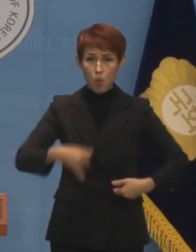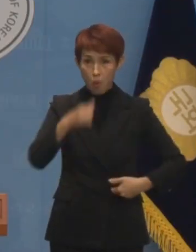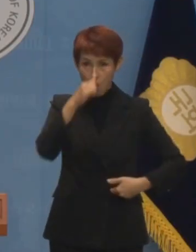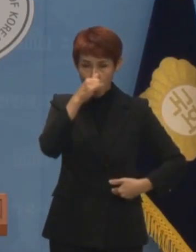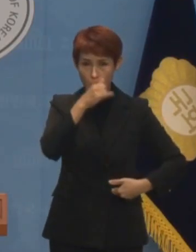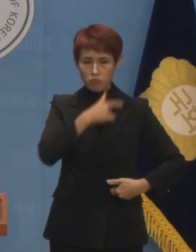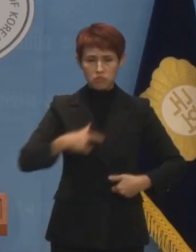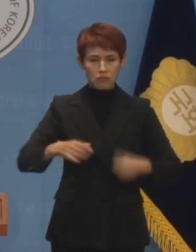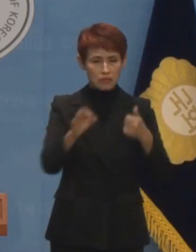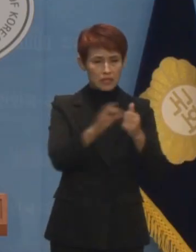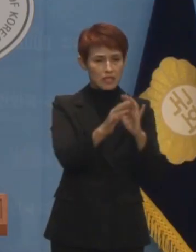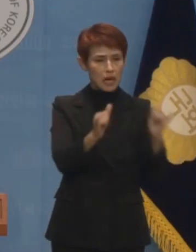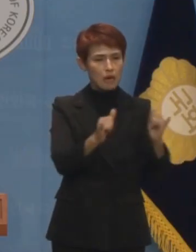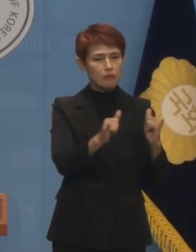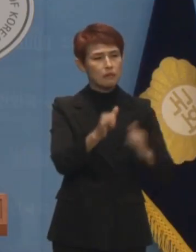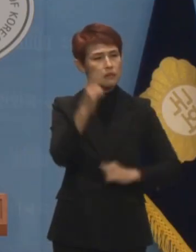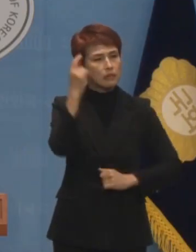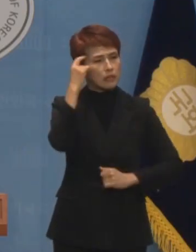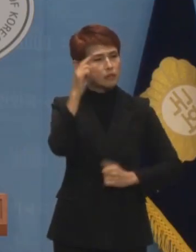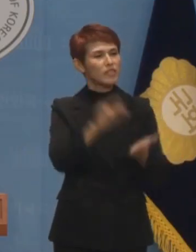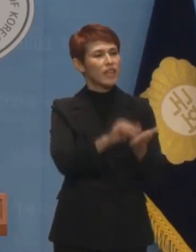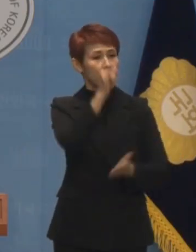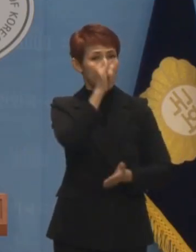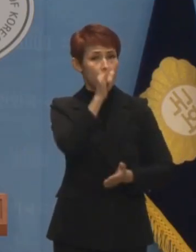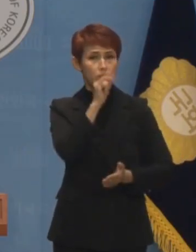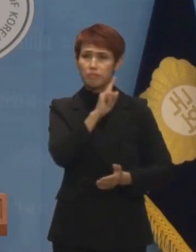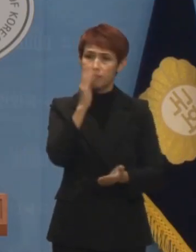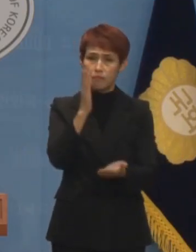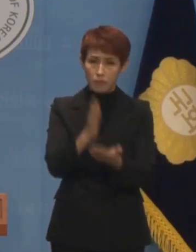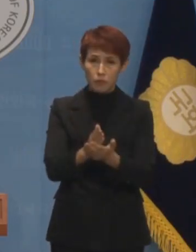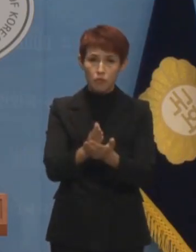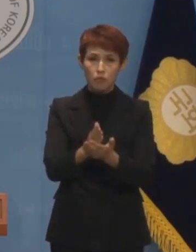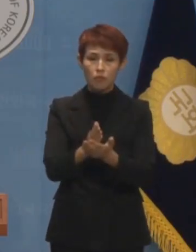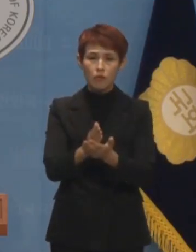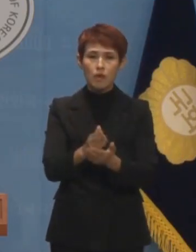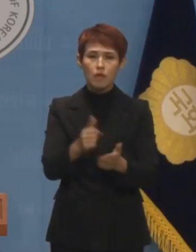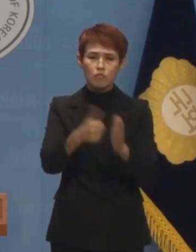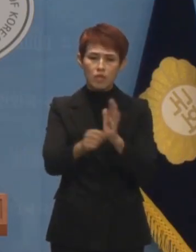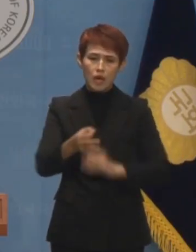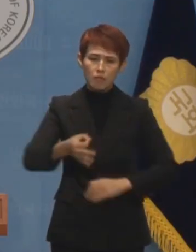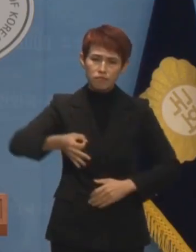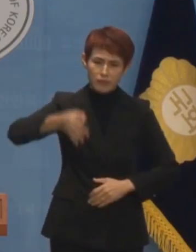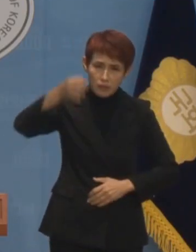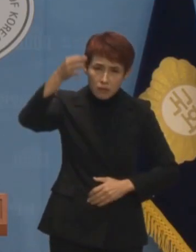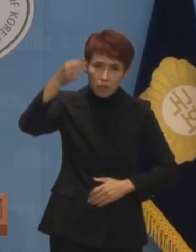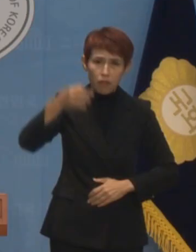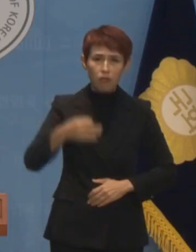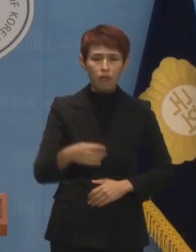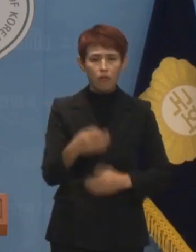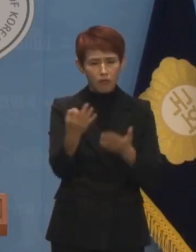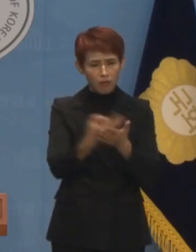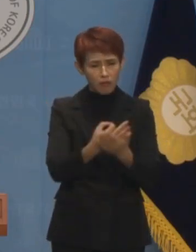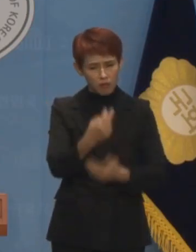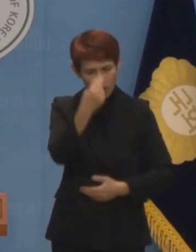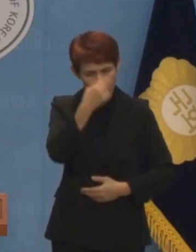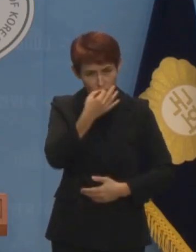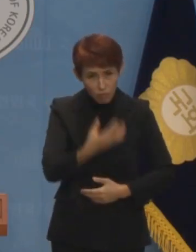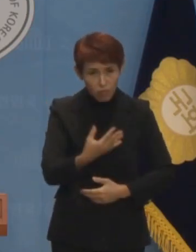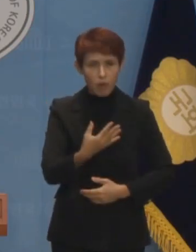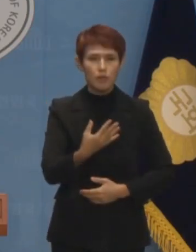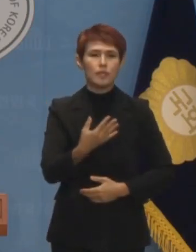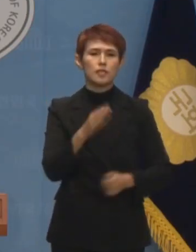수급자의 도덕적 해이를 운운할 것이 아니라 감당하기 힘든 고물가, 저소득 시대의 최저 생계가